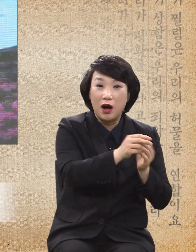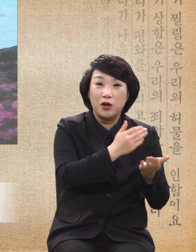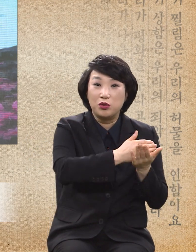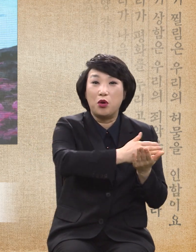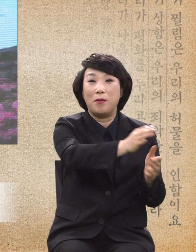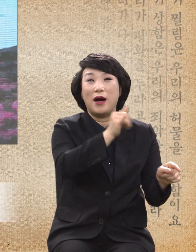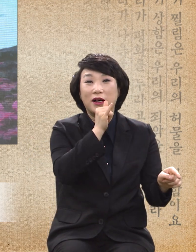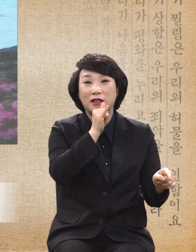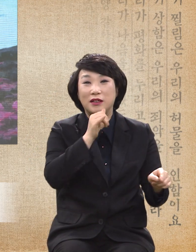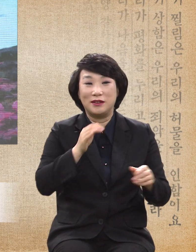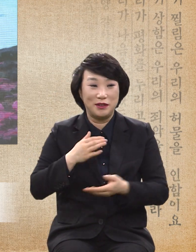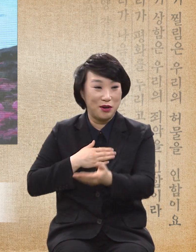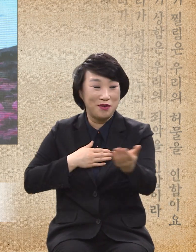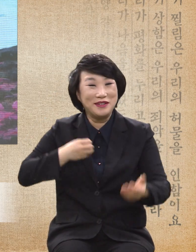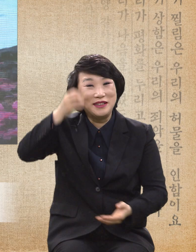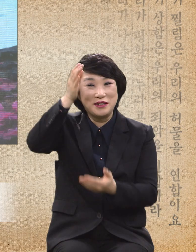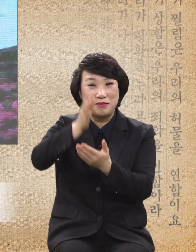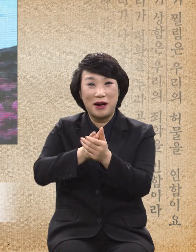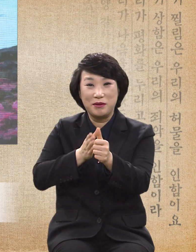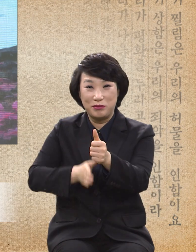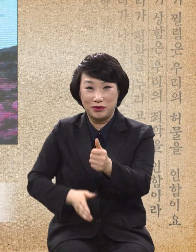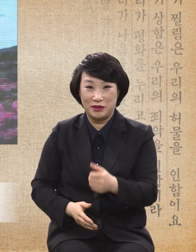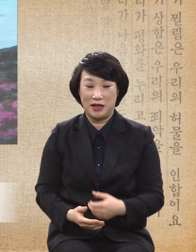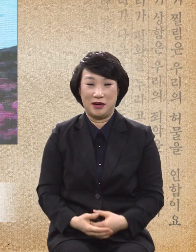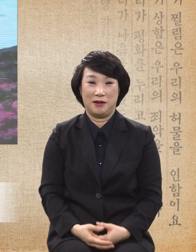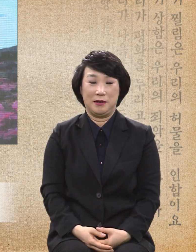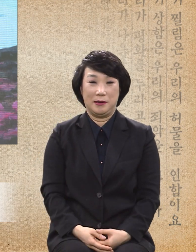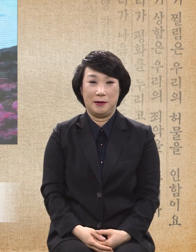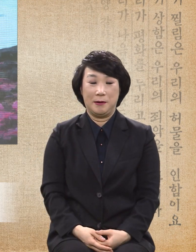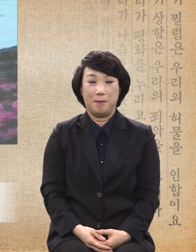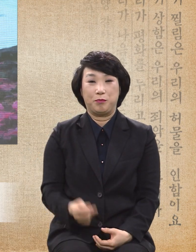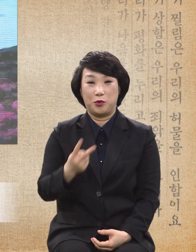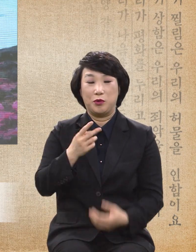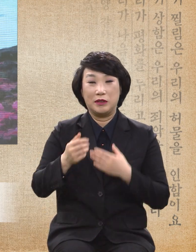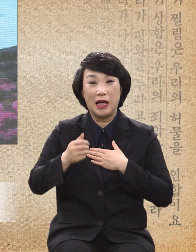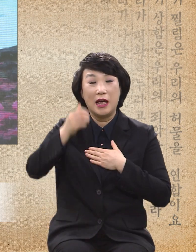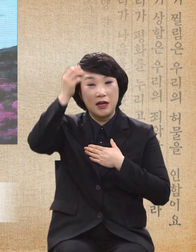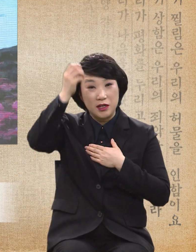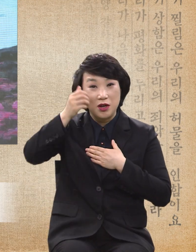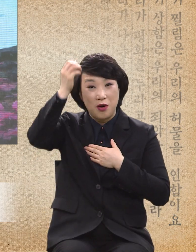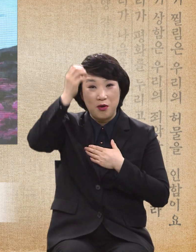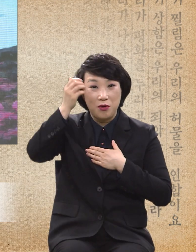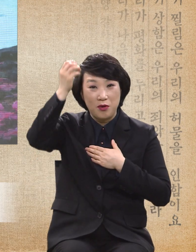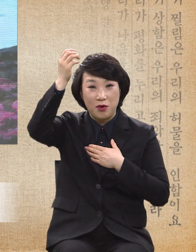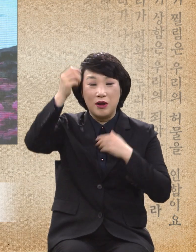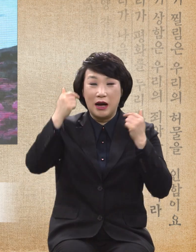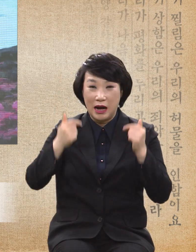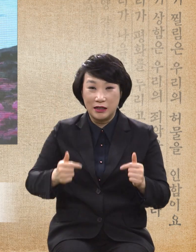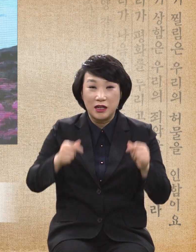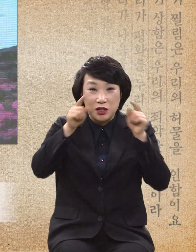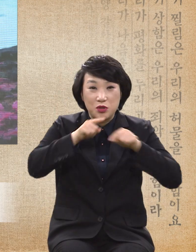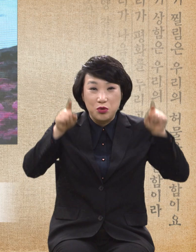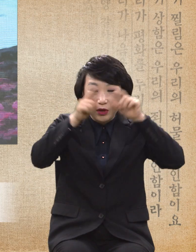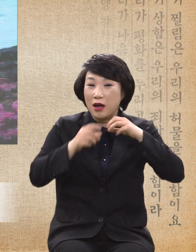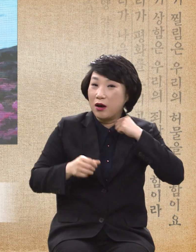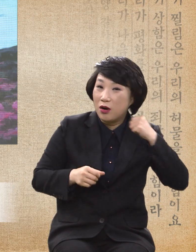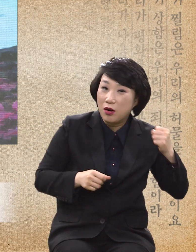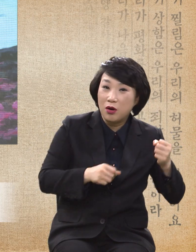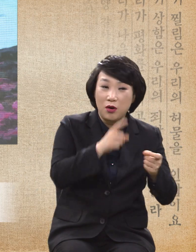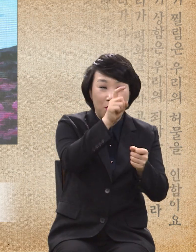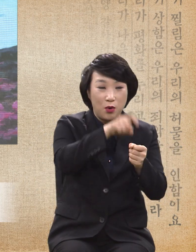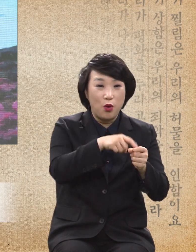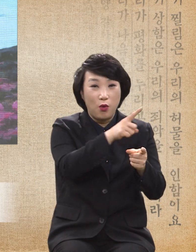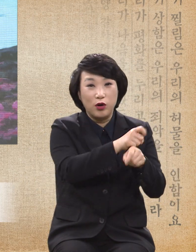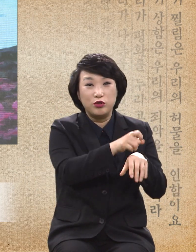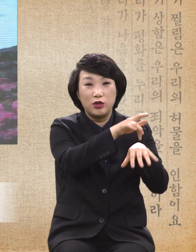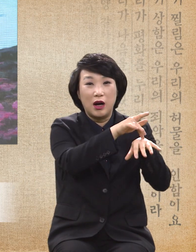사실을 잊지 말아야 합니다. 그리고 내 영을 늘 지옥에 되던지는 원수